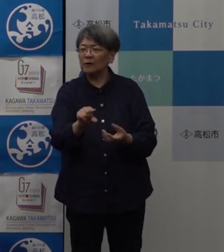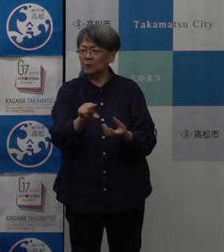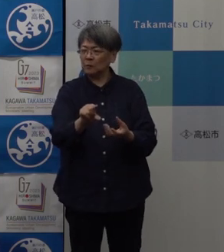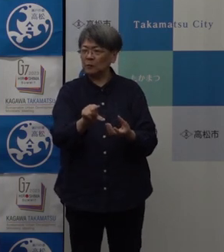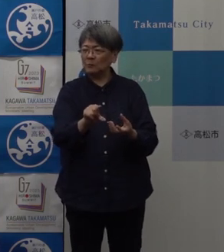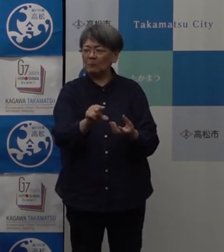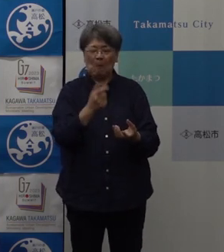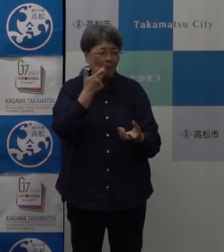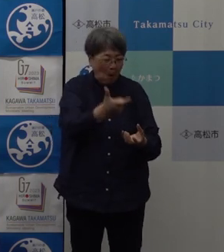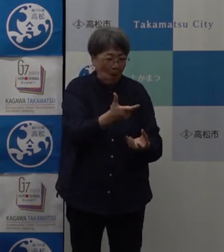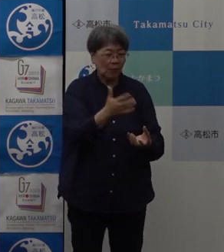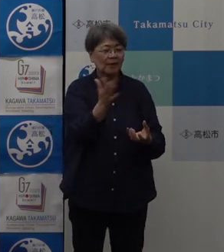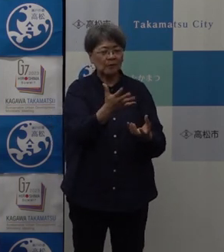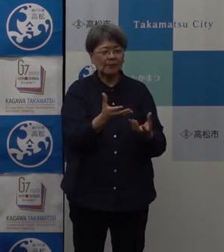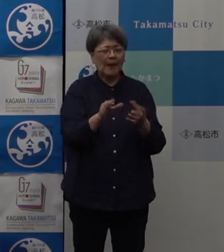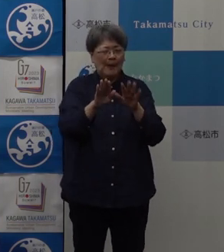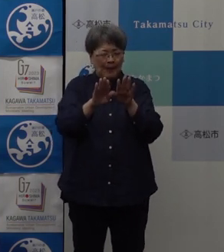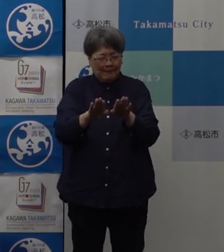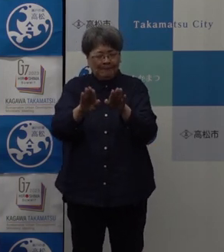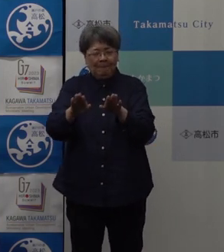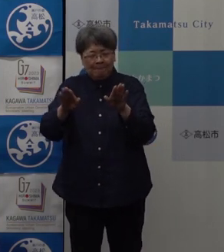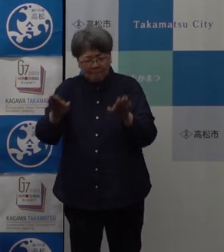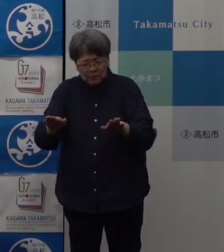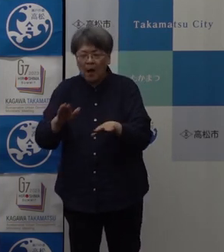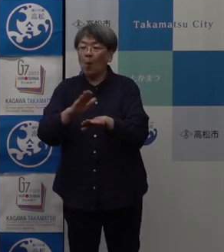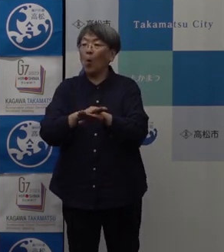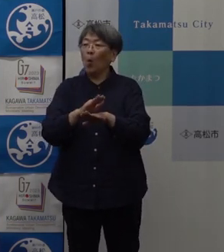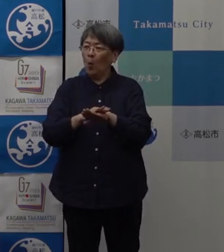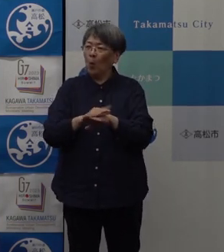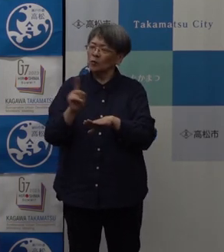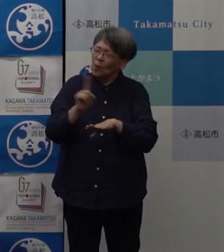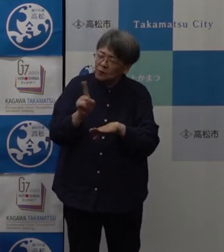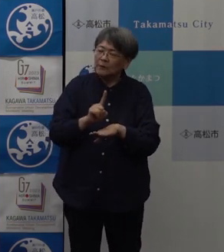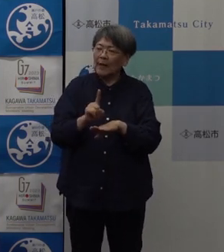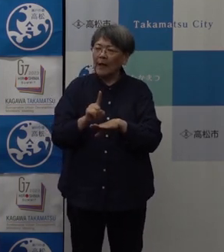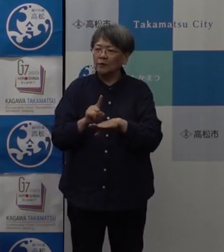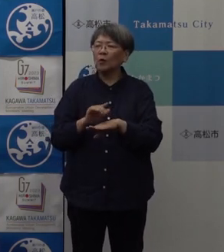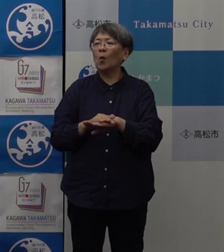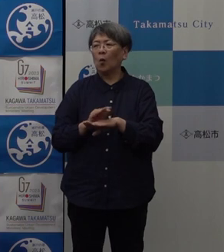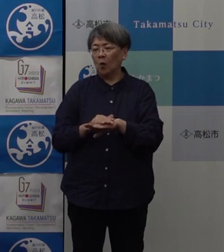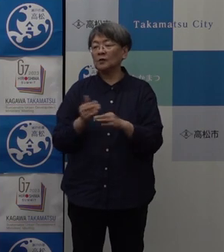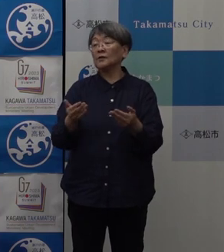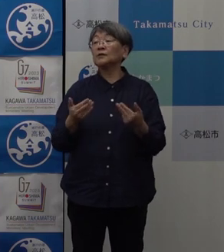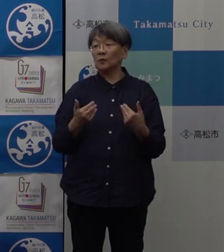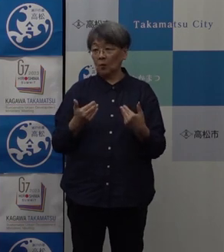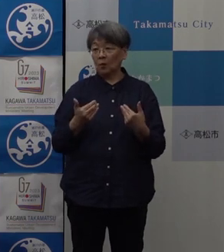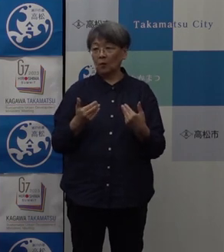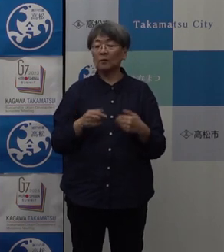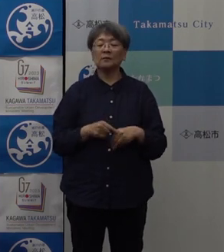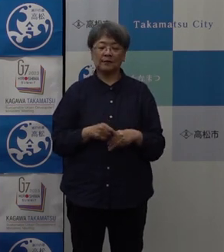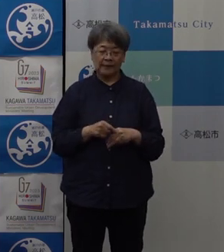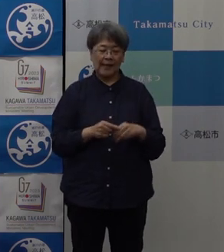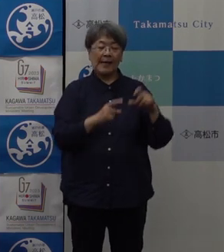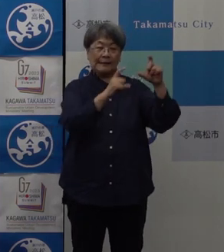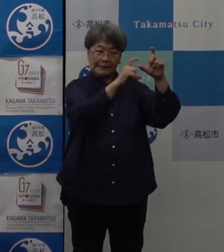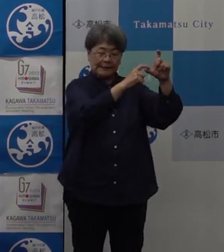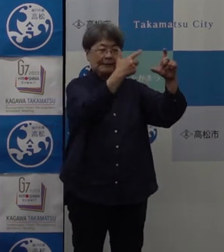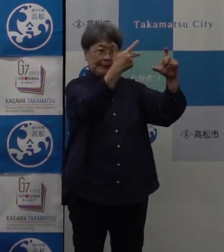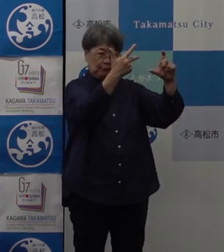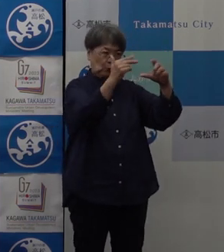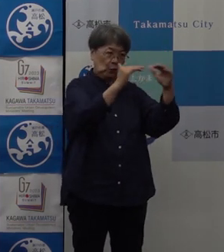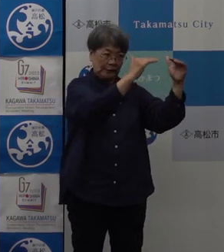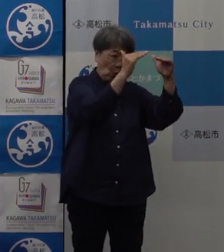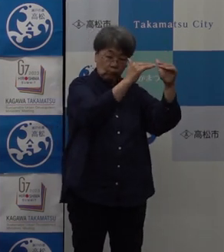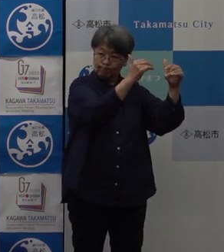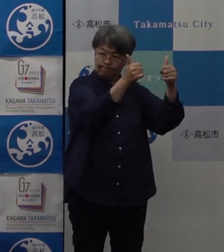策といったものももっともっと取っていかなきゃならないというふうに思っております。まあ、そのような形でもう G7 の議論をもとにしなが